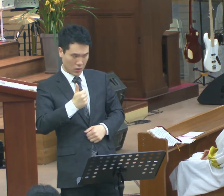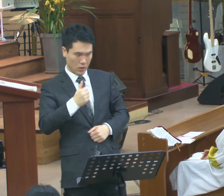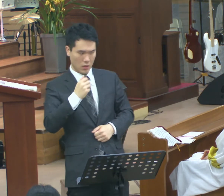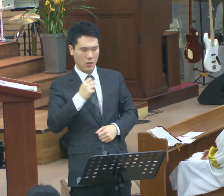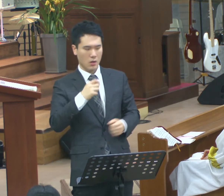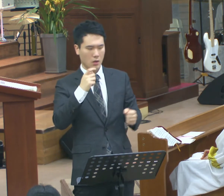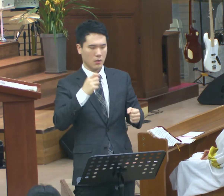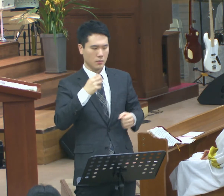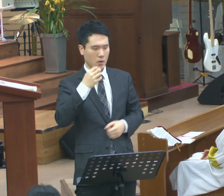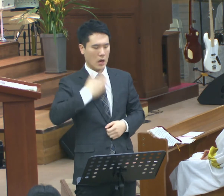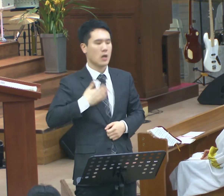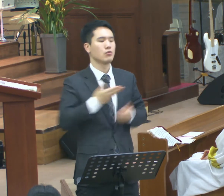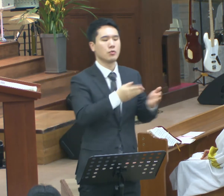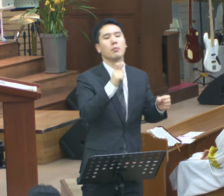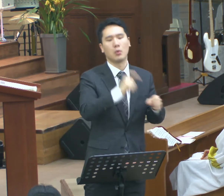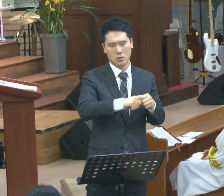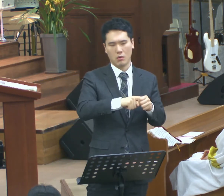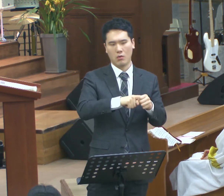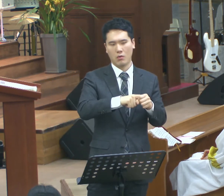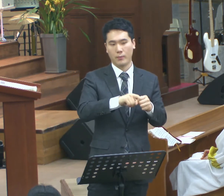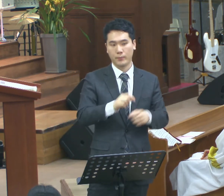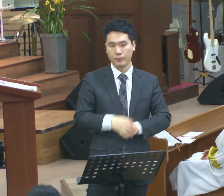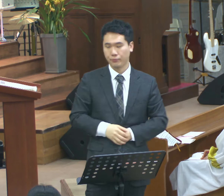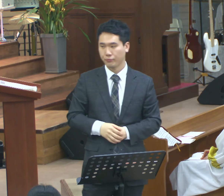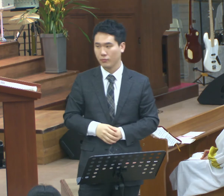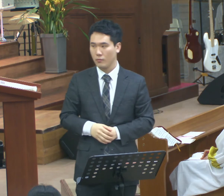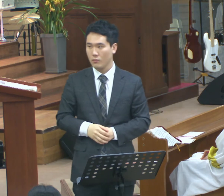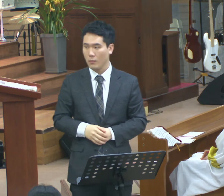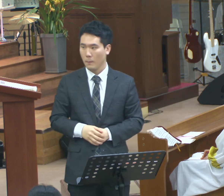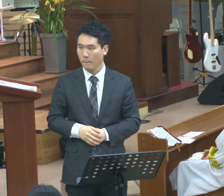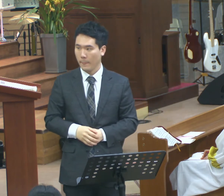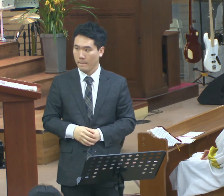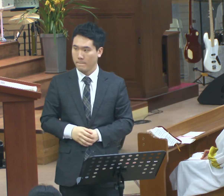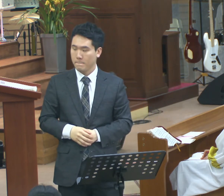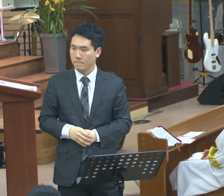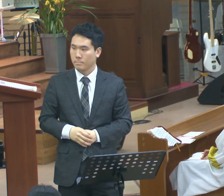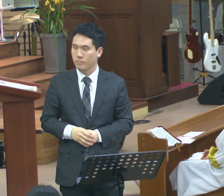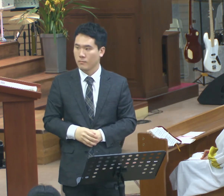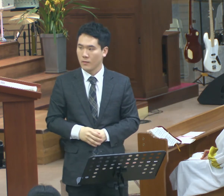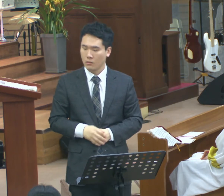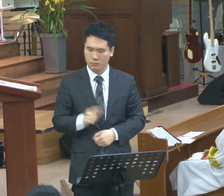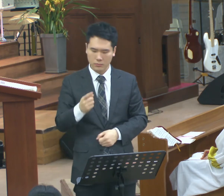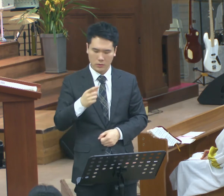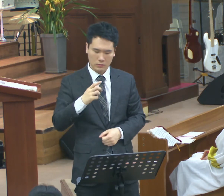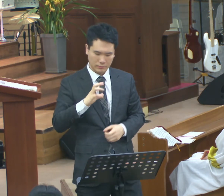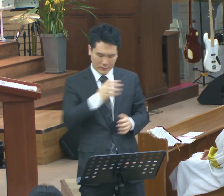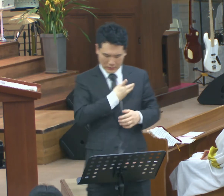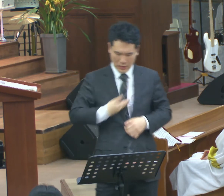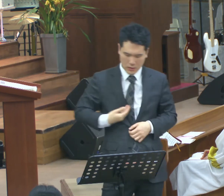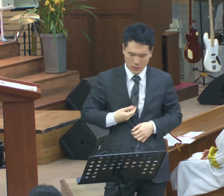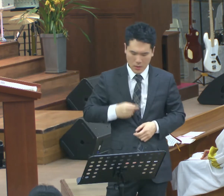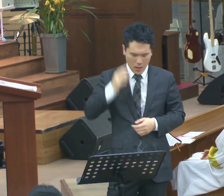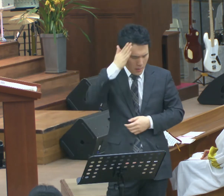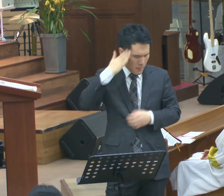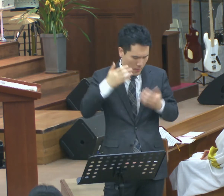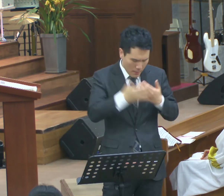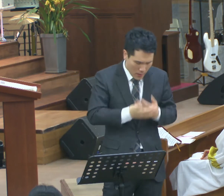어부들은 전날 밤에 아무것도 못 잡았어요. 그러다가 그물을 싣고 이제 저녁에 주로 낚시를 하죠.